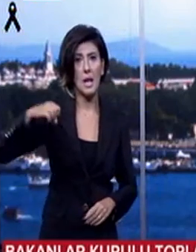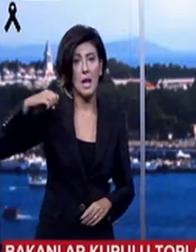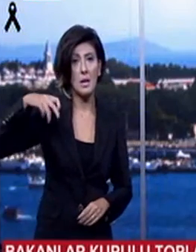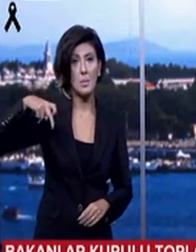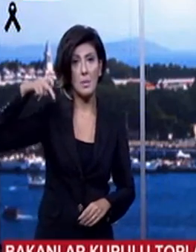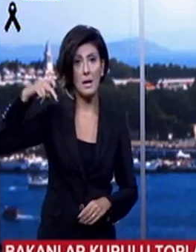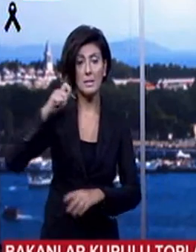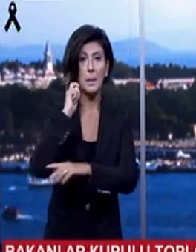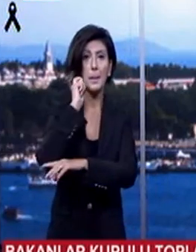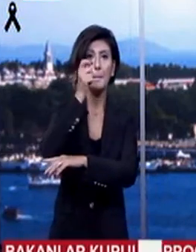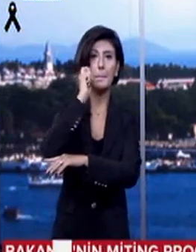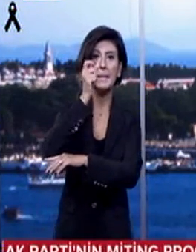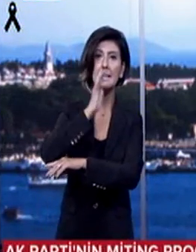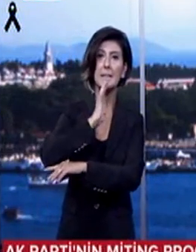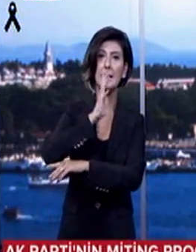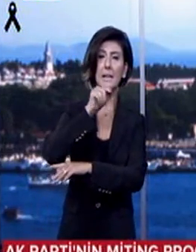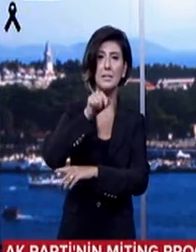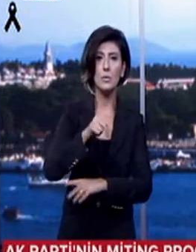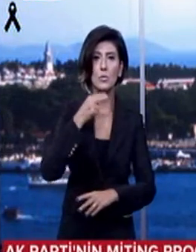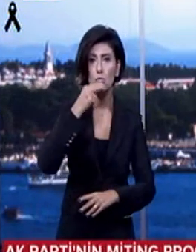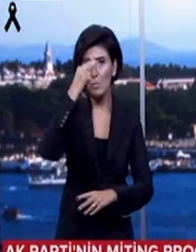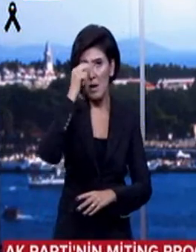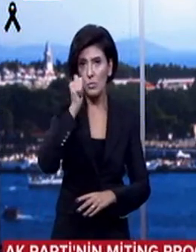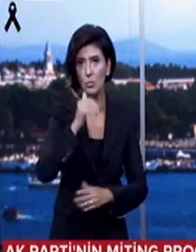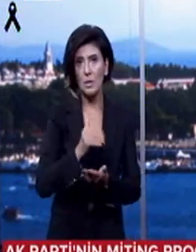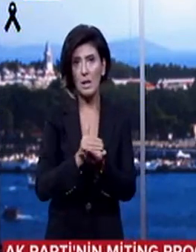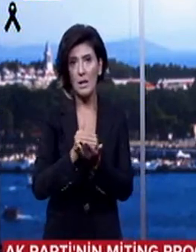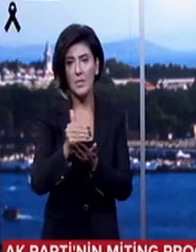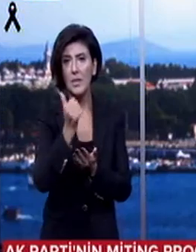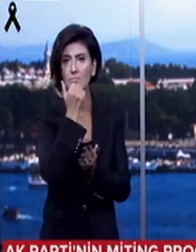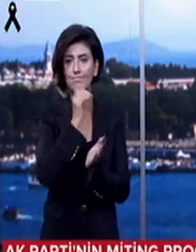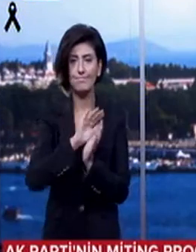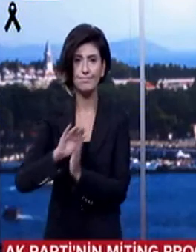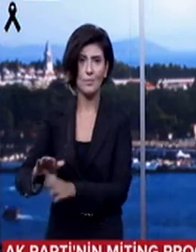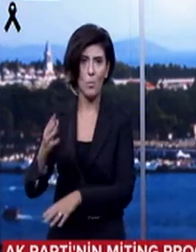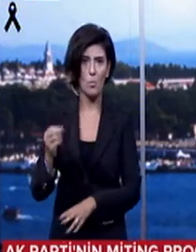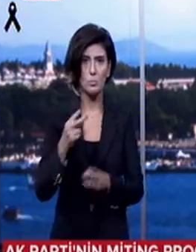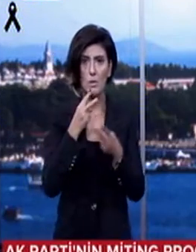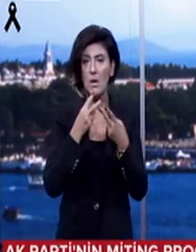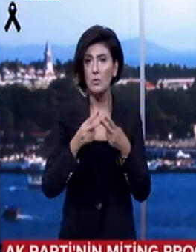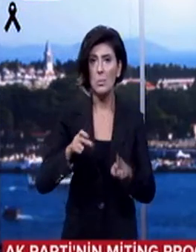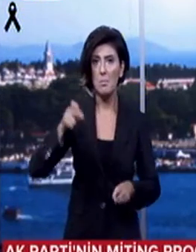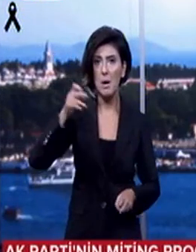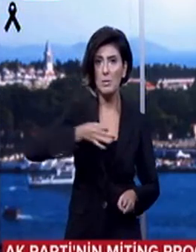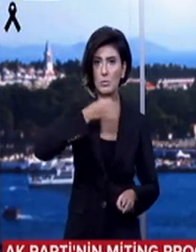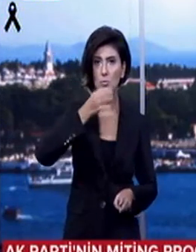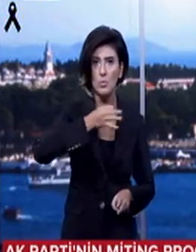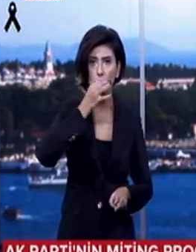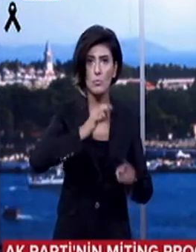AK Parti mitingleri Cuma gününe kadar askıya alındı. Açıklamayı parti sözcüsü Ömer